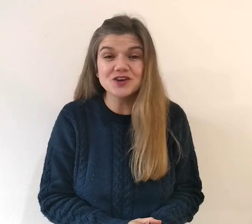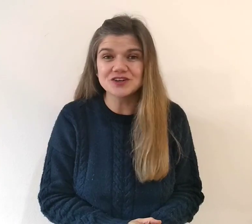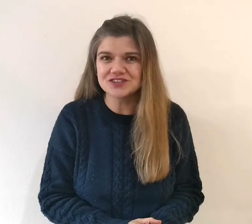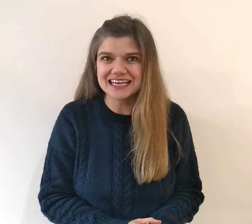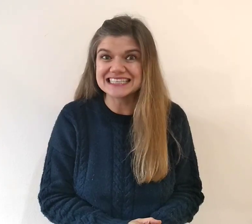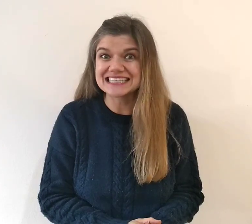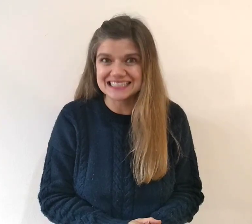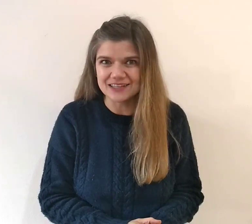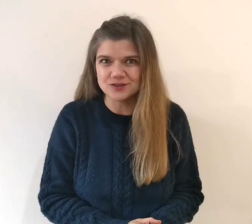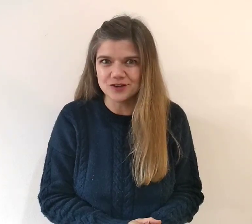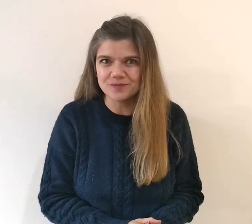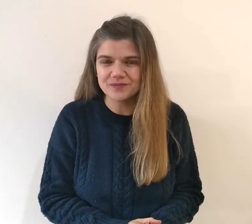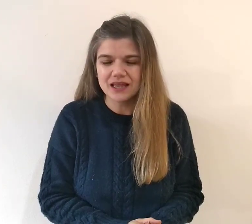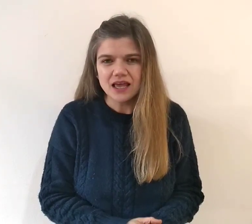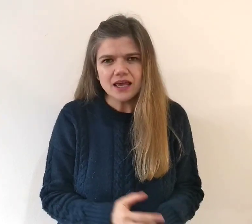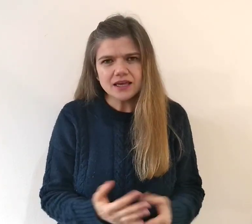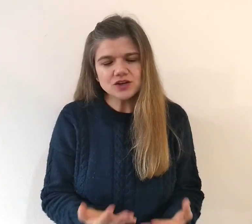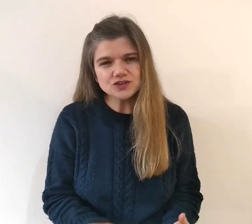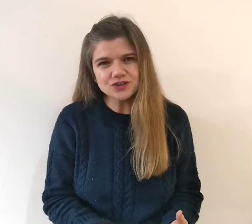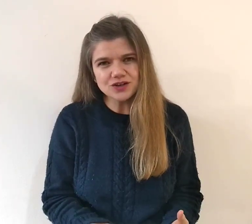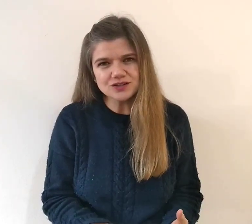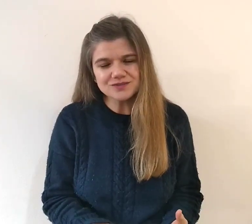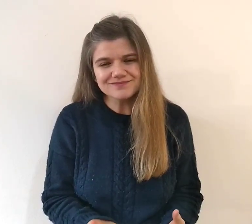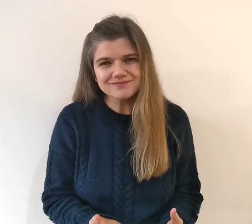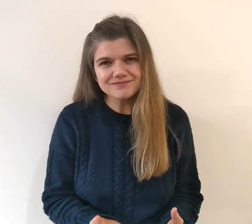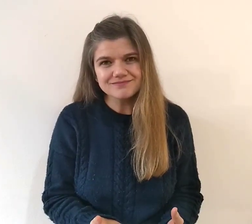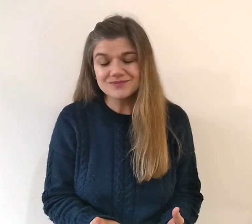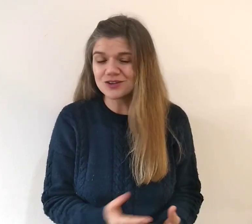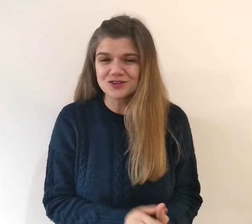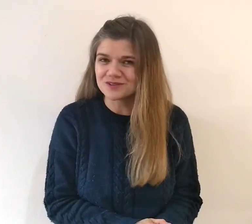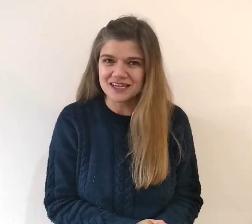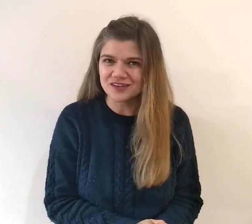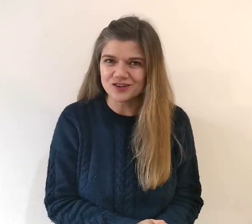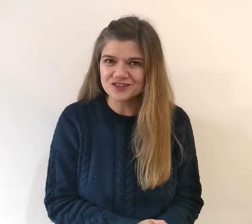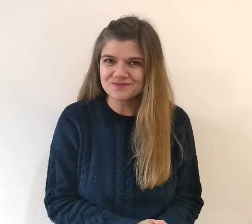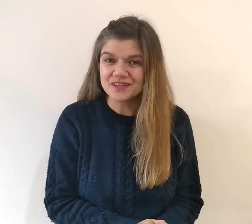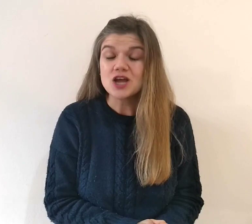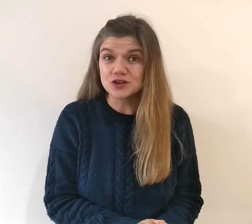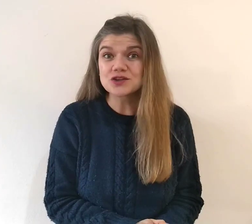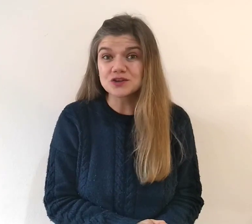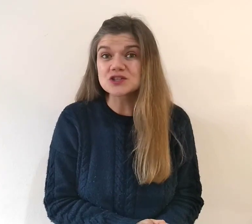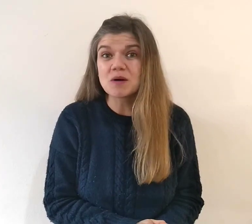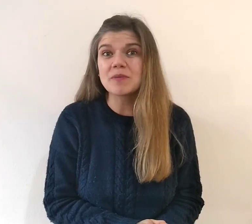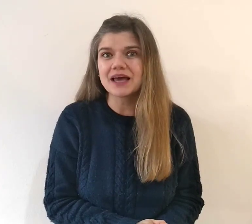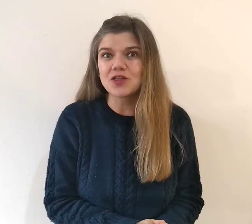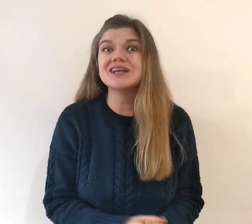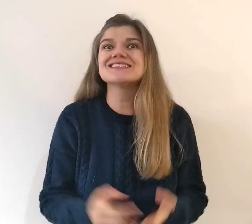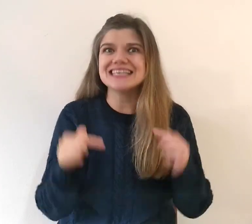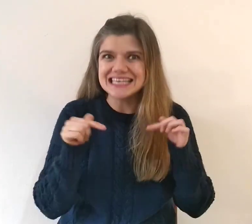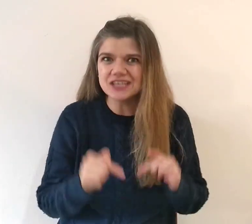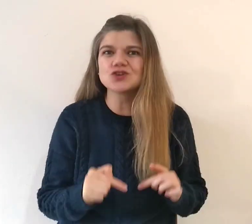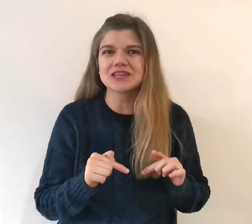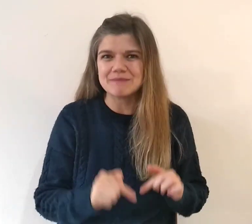Dios es santo. Y nosotros no somos santos. Nosotros somos pecadores. Y eso